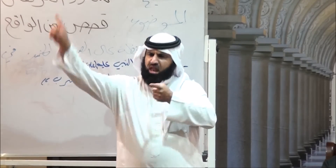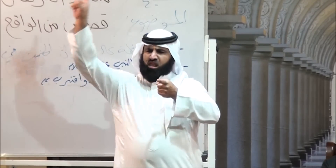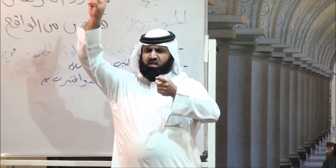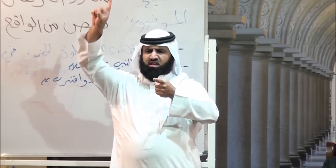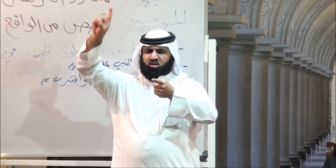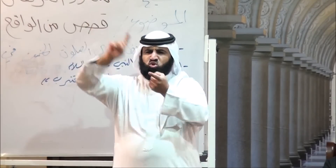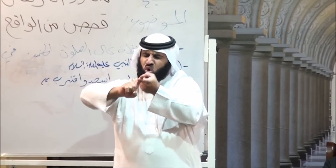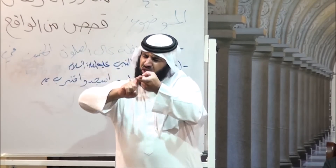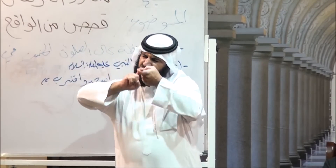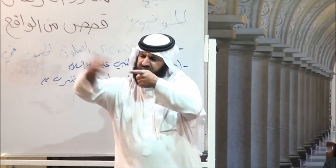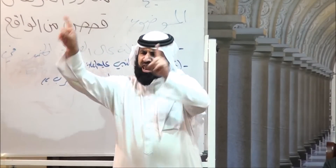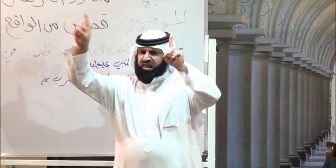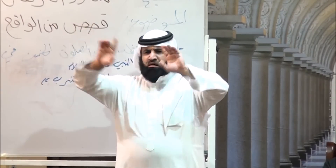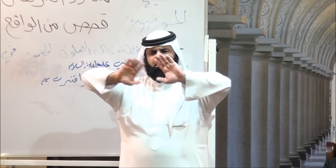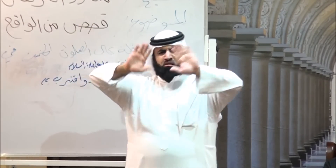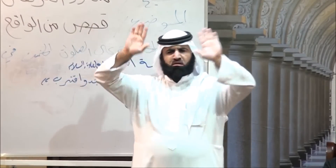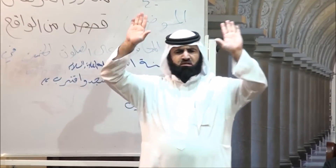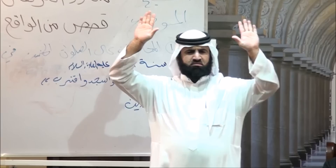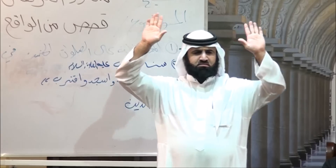طلقت زوجتي،